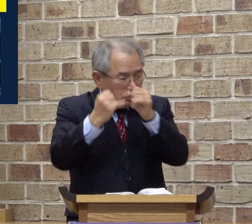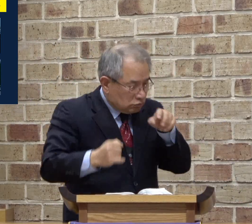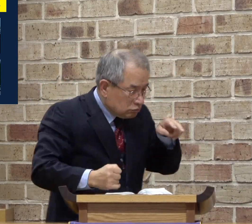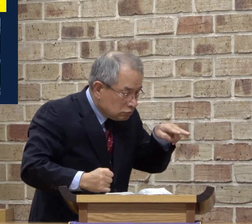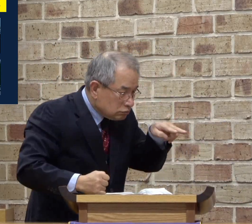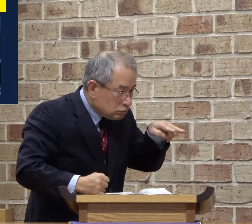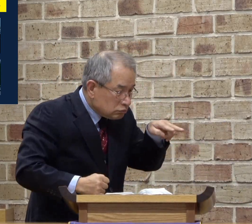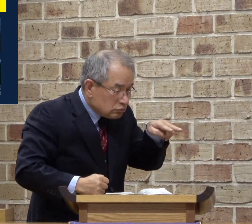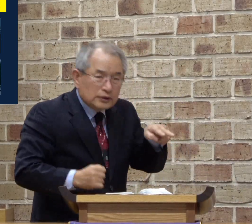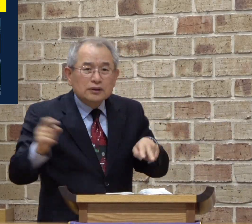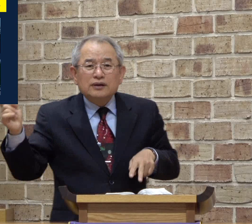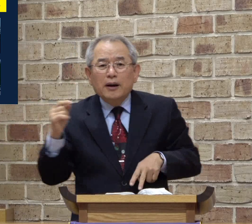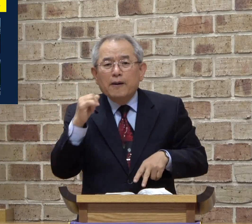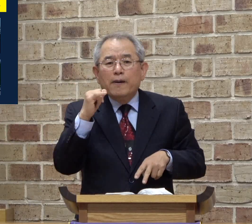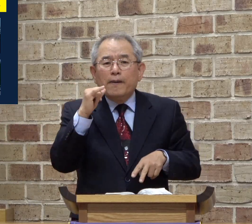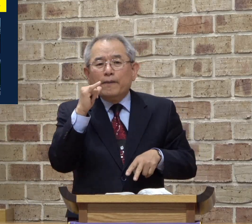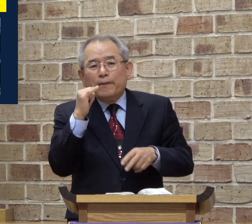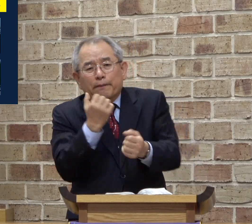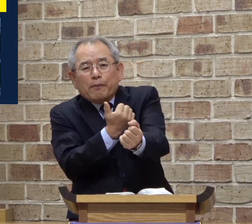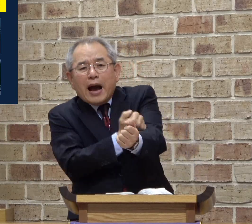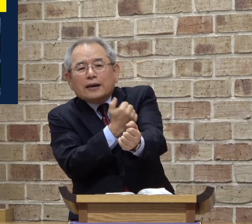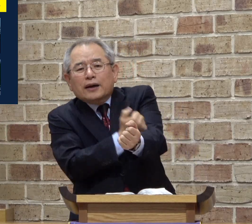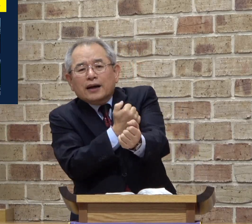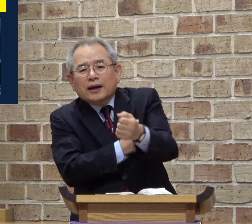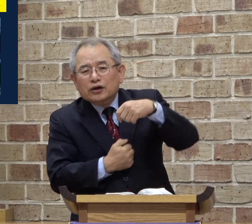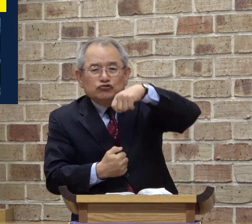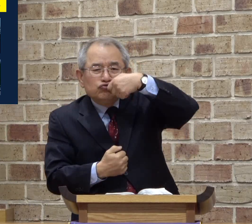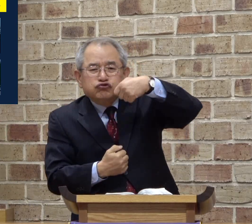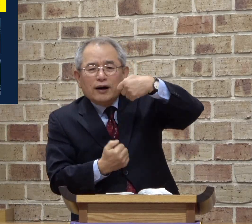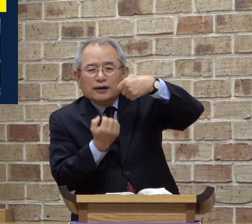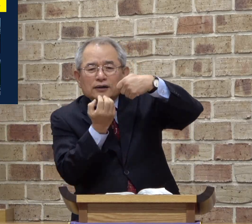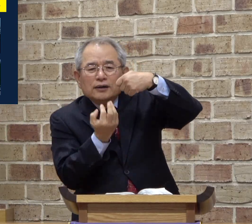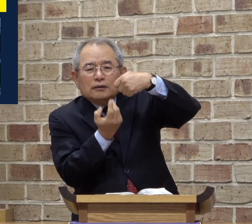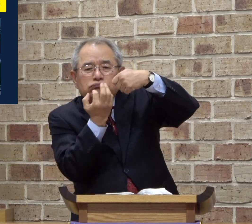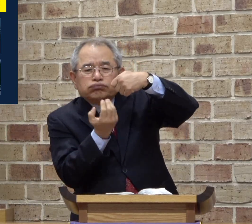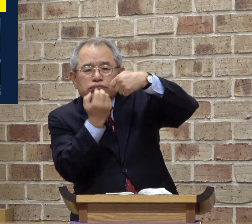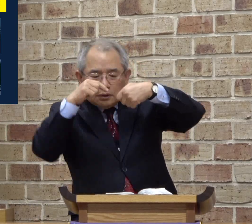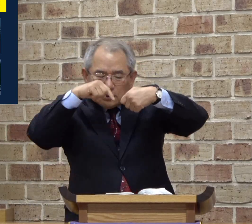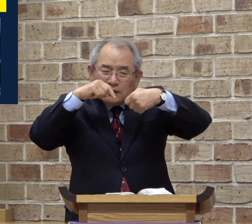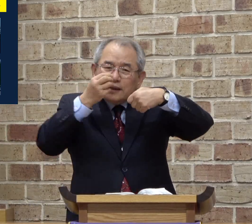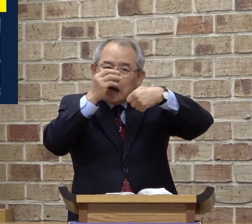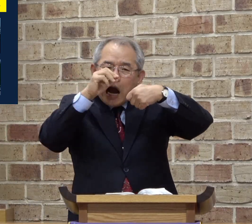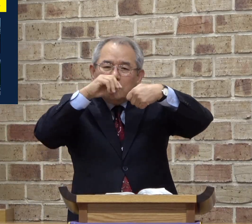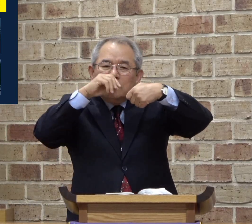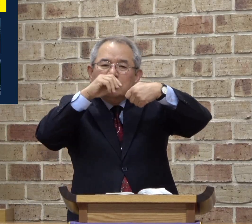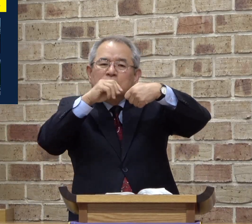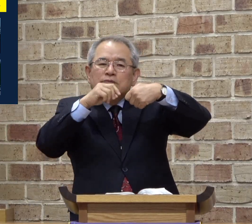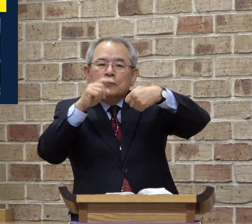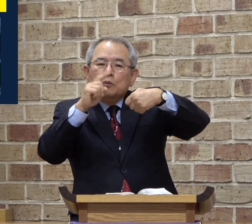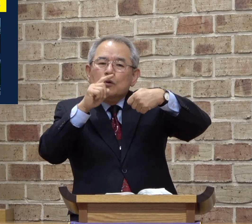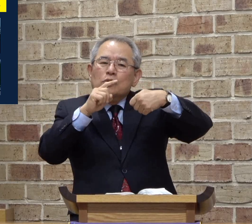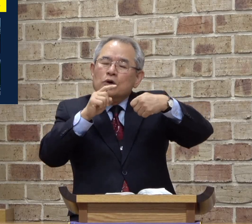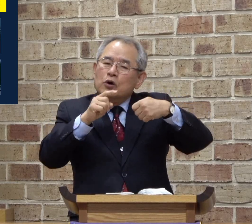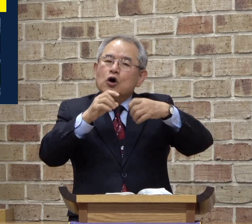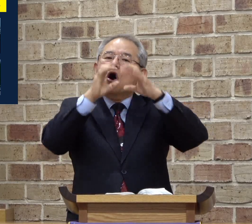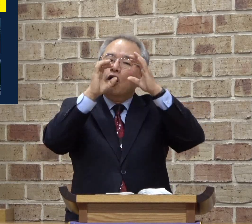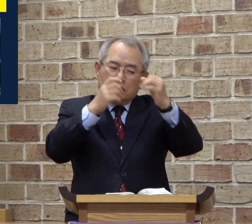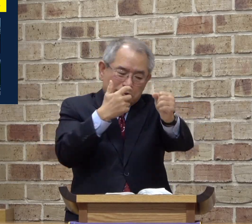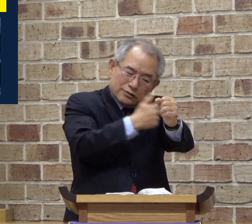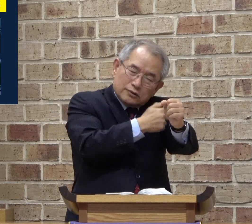고민에 빠지게 됩니다. 아들을 구할 것인가, 기차를 가게 할 것인가. 그 기차 안에 너무나 많은 사람이 타고 있는데 그것을